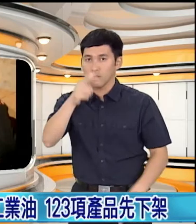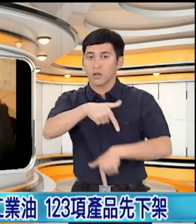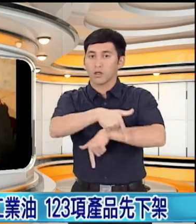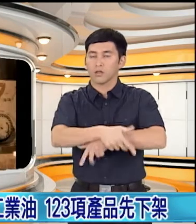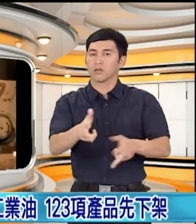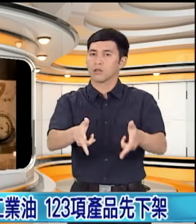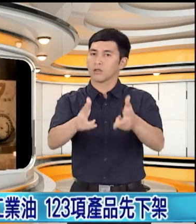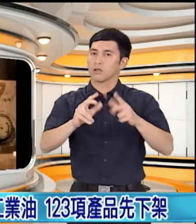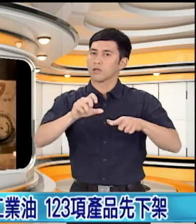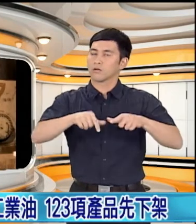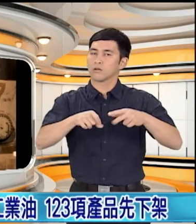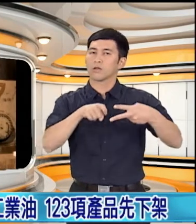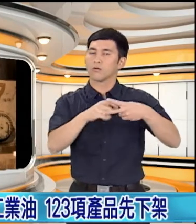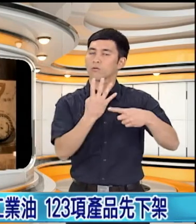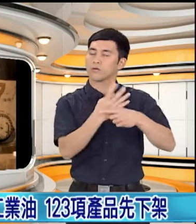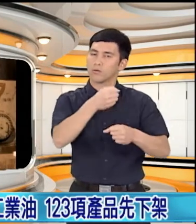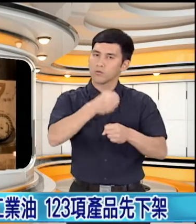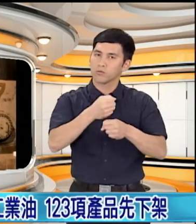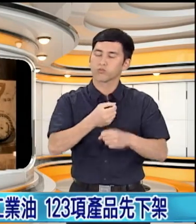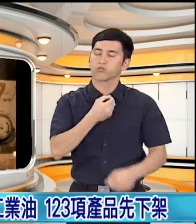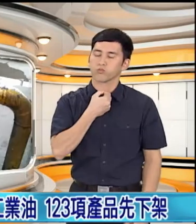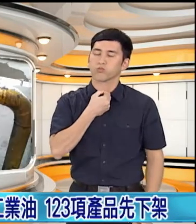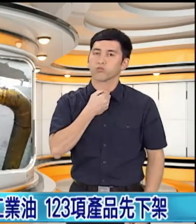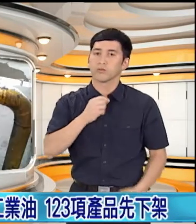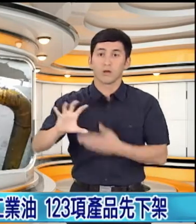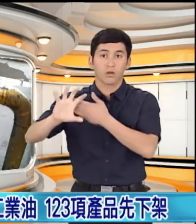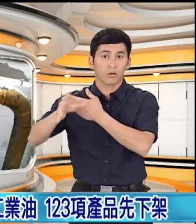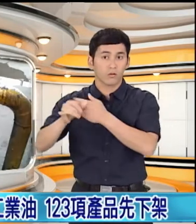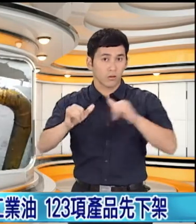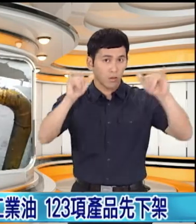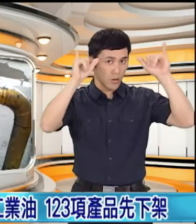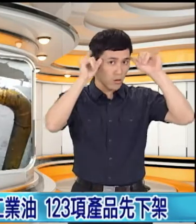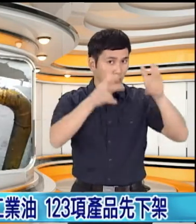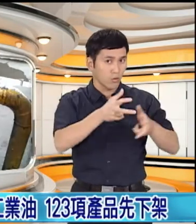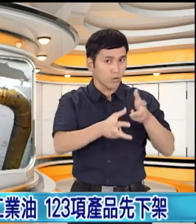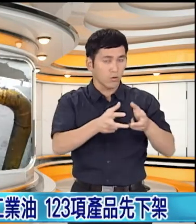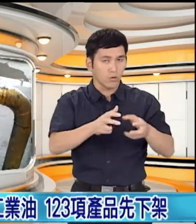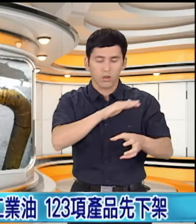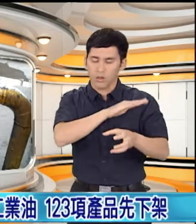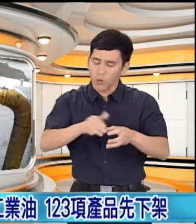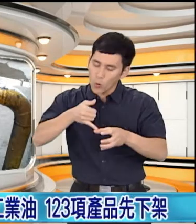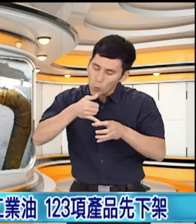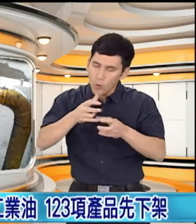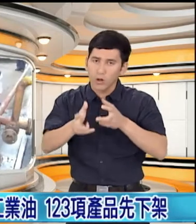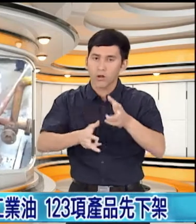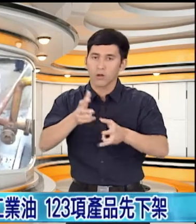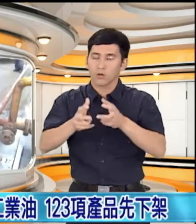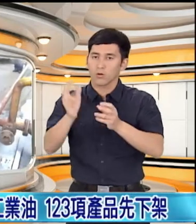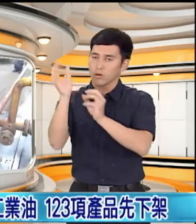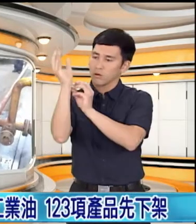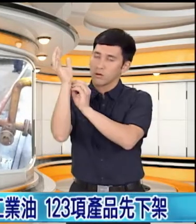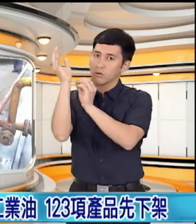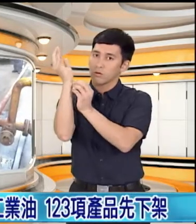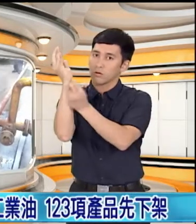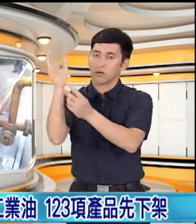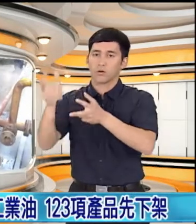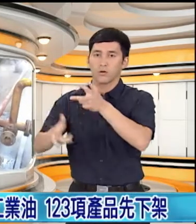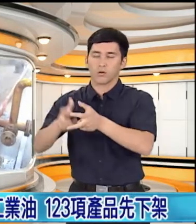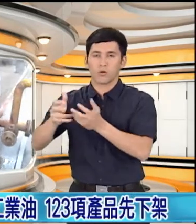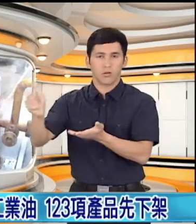司以工业用途报关进口了牛油、椰子油以及棕榈油，不过却没有